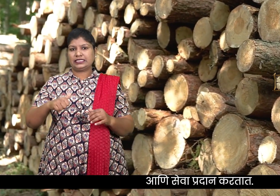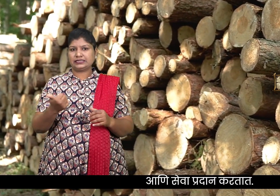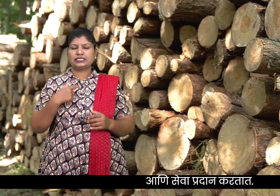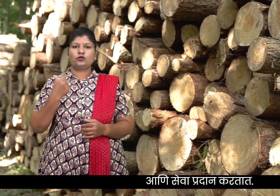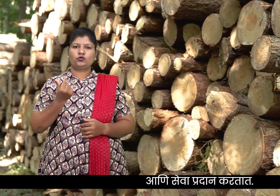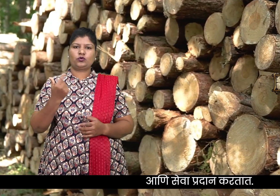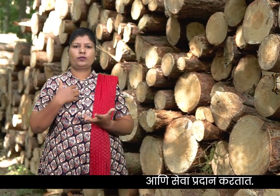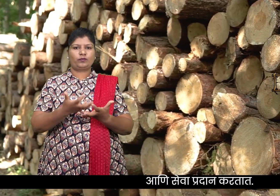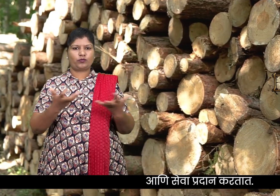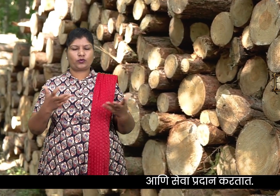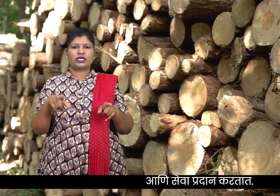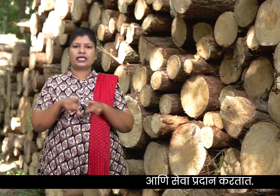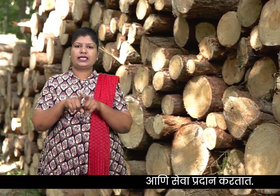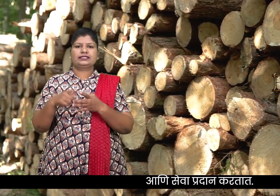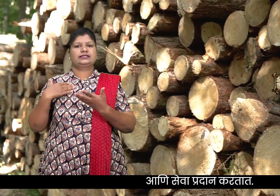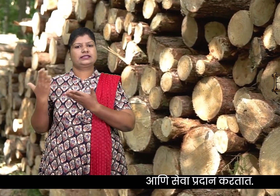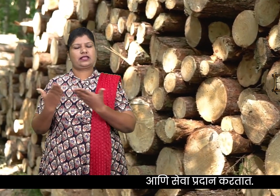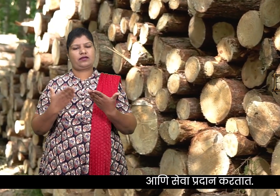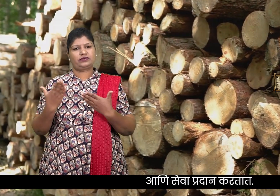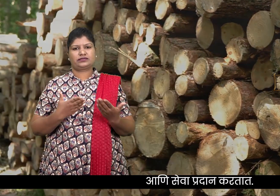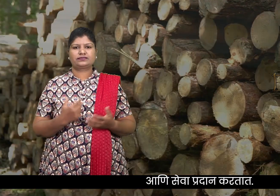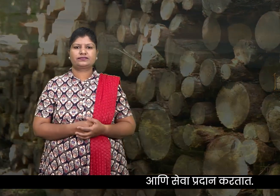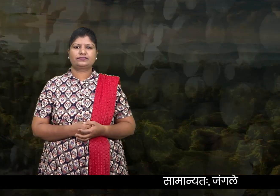आणि सेवा प्रदान करतात.